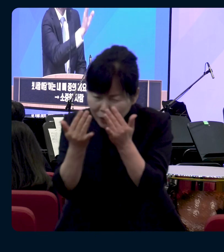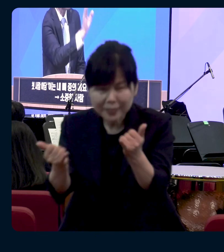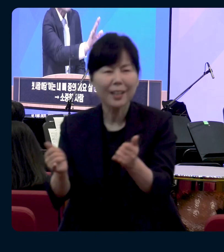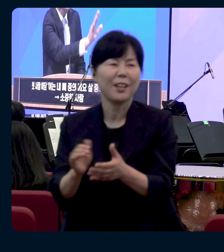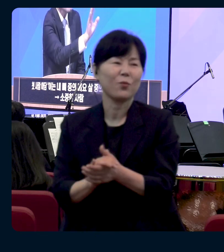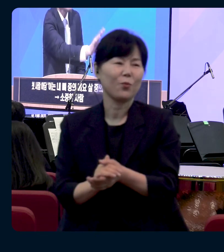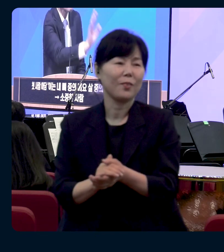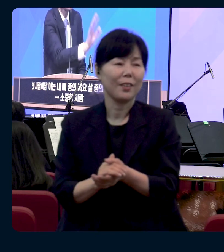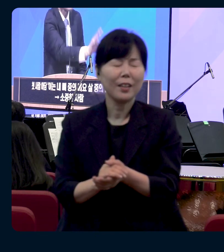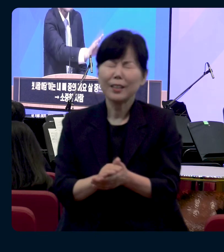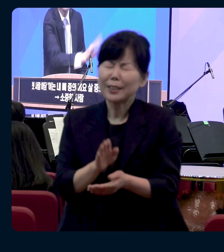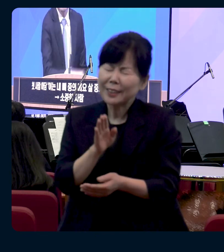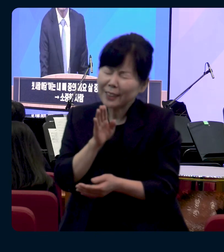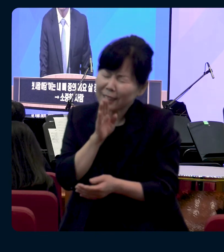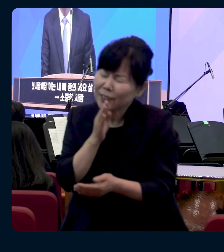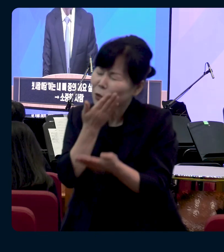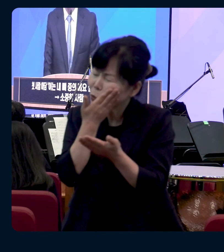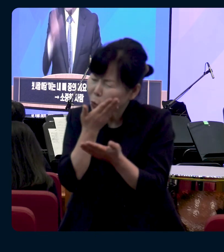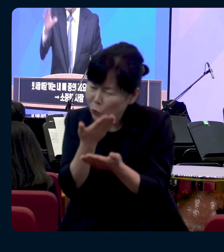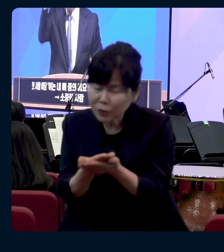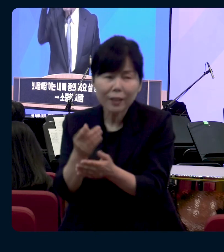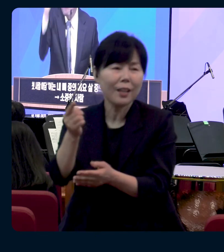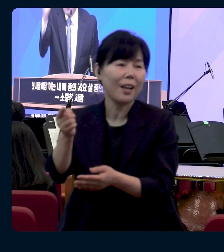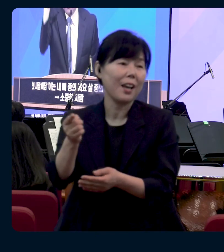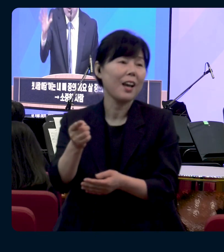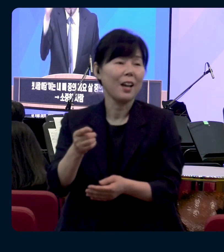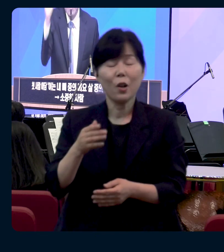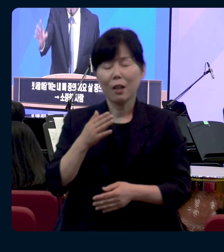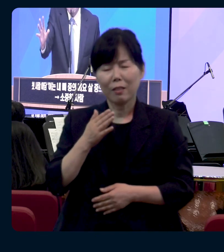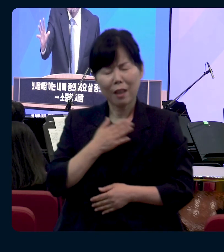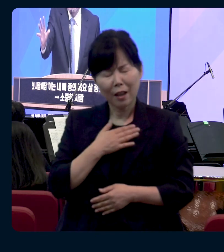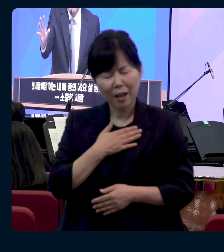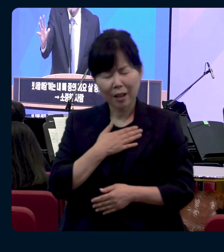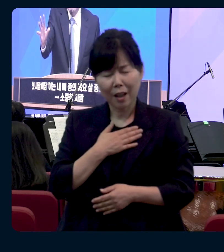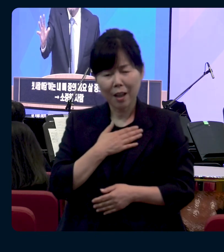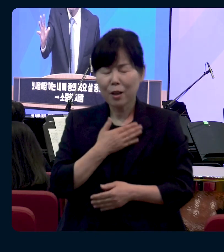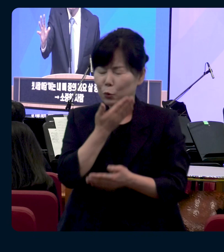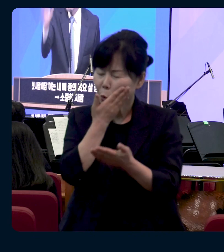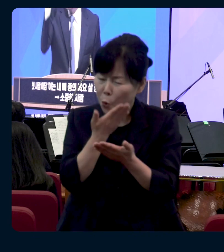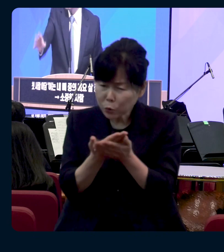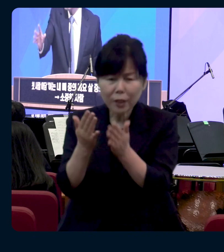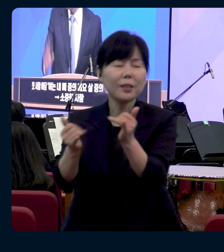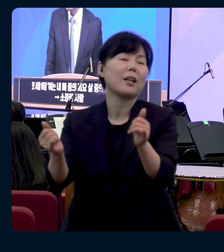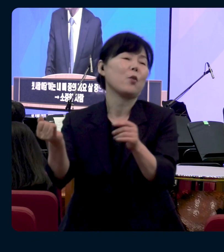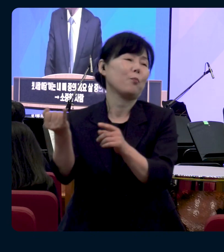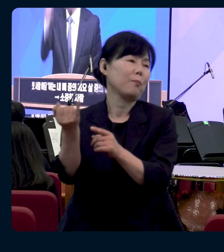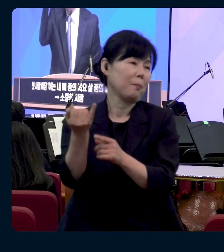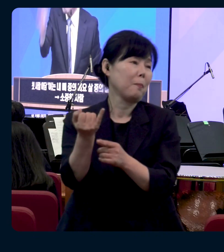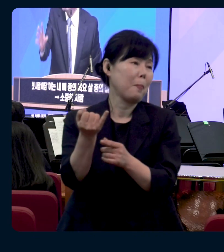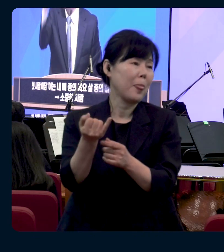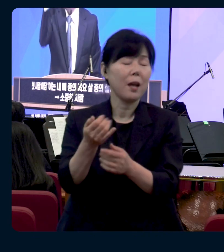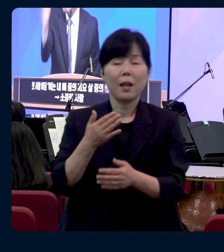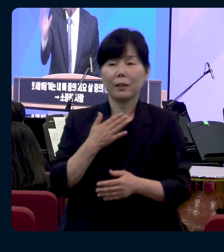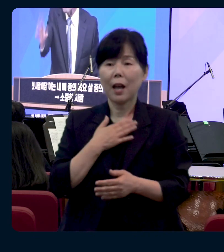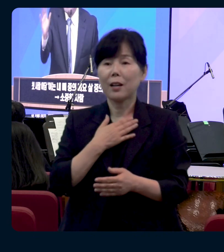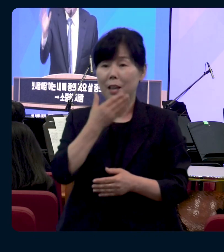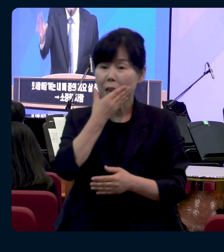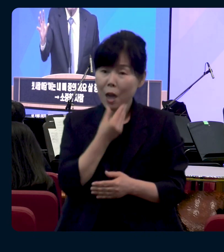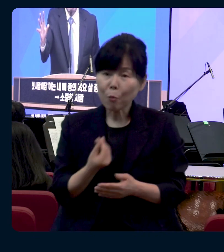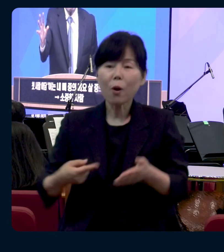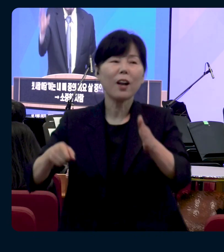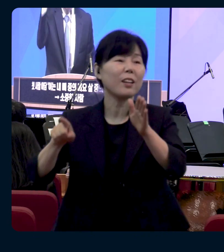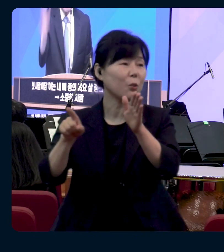아니에요. 정말 소중한 사람이란, 내게 정말 소중한 사람. 그것이 바로 하나님이 나를